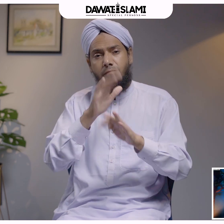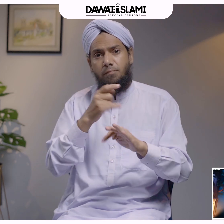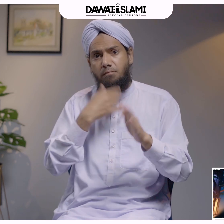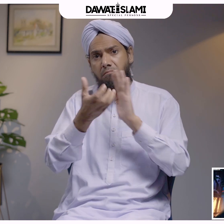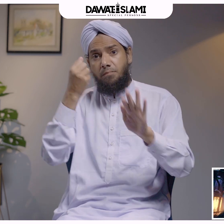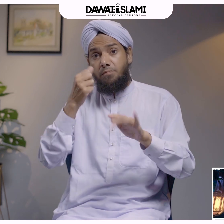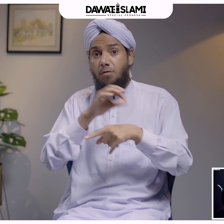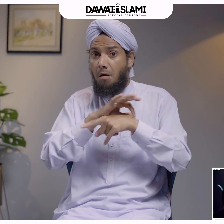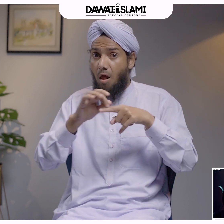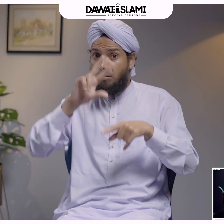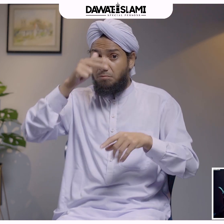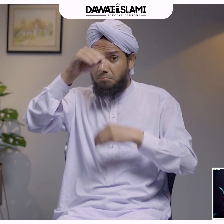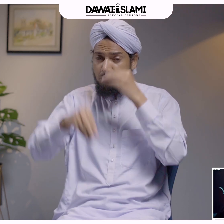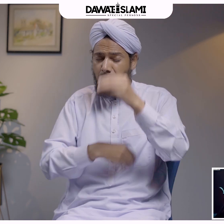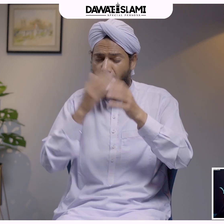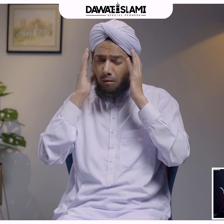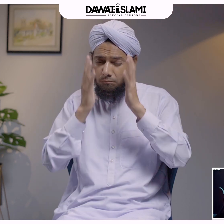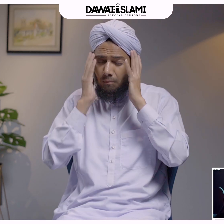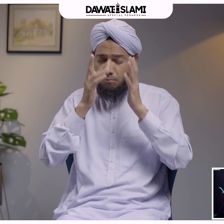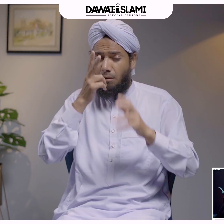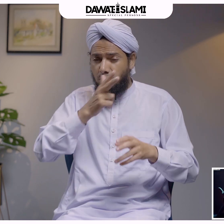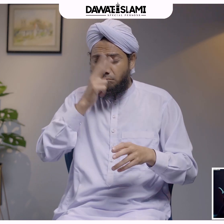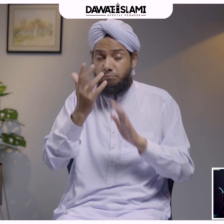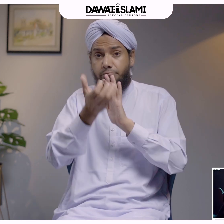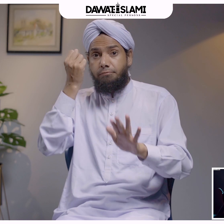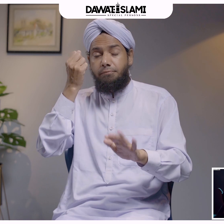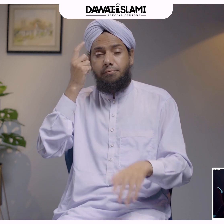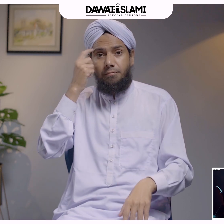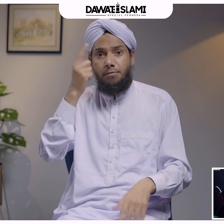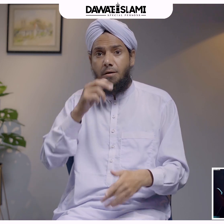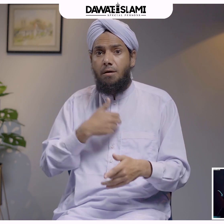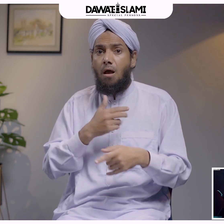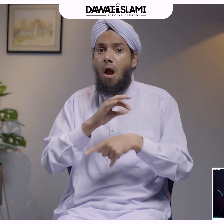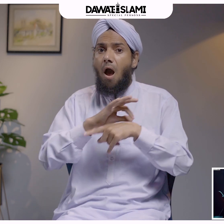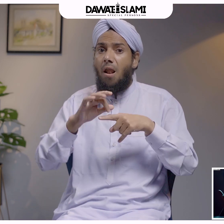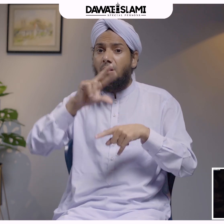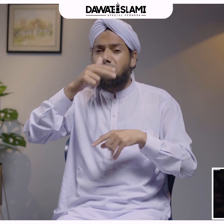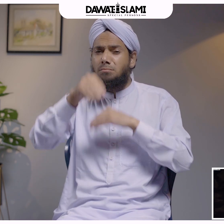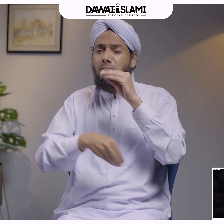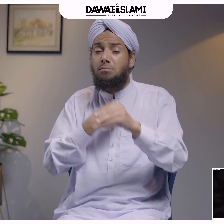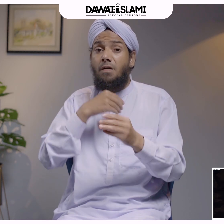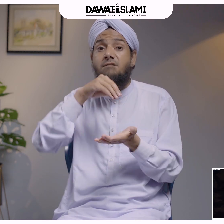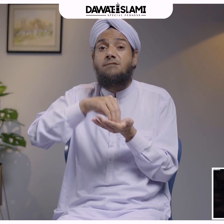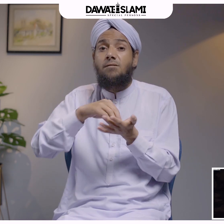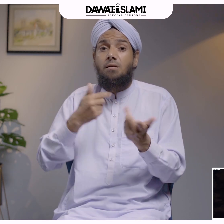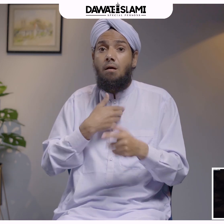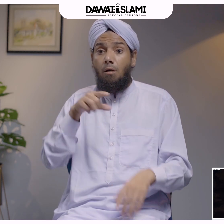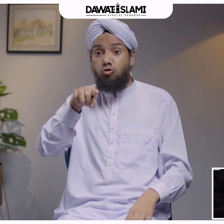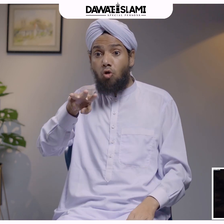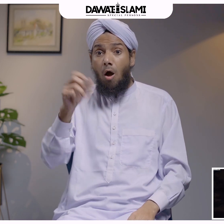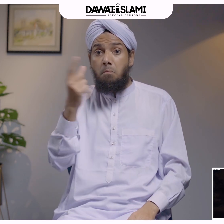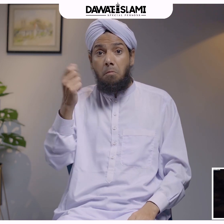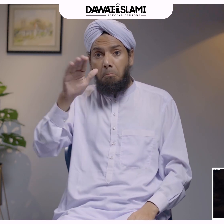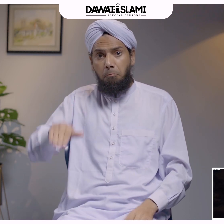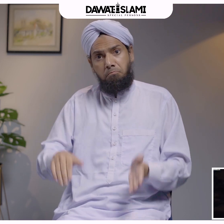میں پوشیدہ ہوتی ہے۔ اس رات میں عبادات کر کے اس رات کو تلاش کیا جائے۔ لیلۃ القدر کی یہ فضیلت آئی ہے کہ